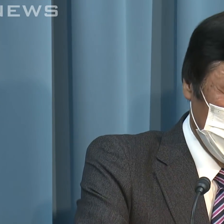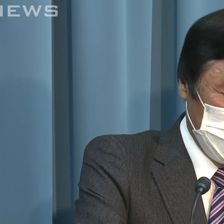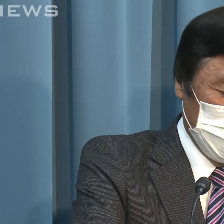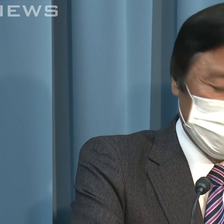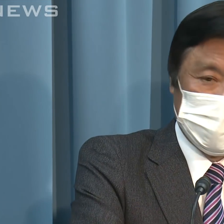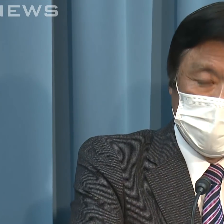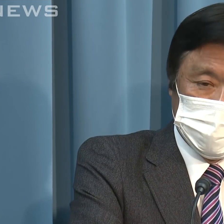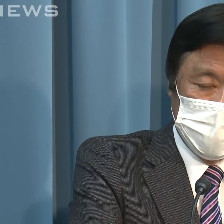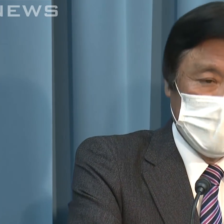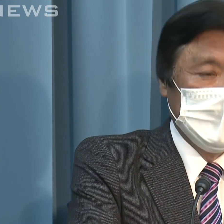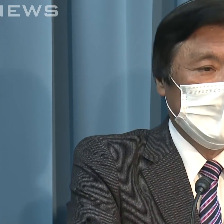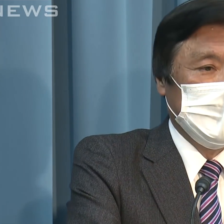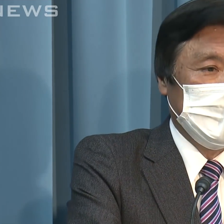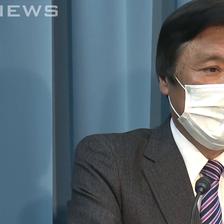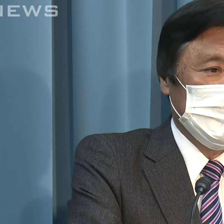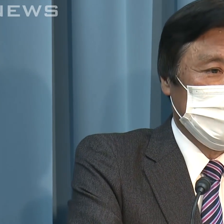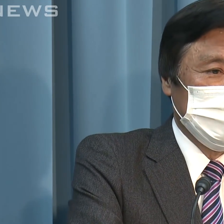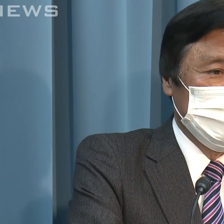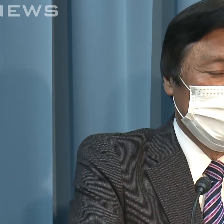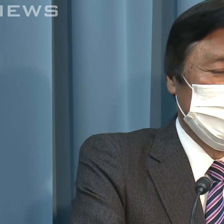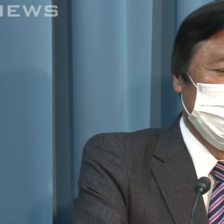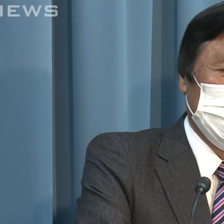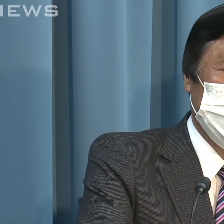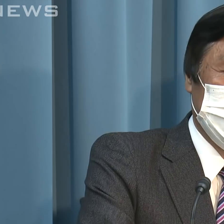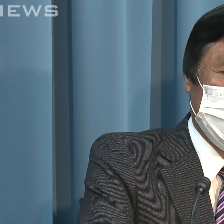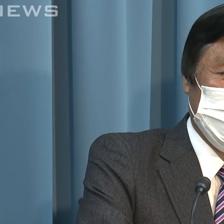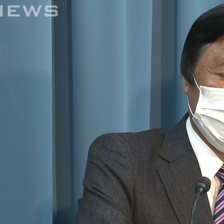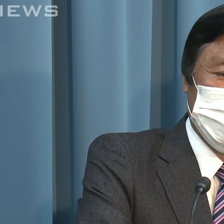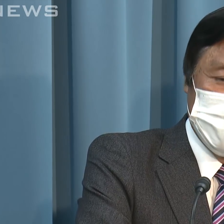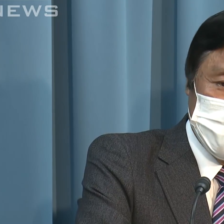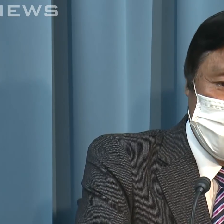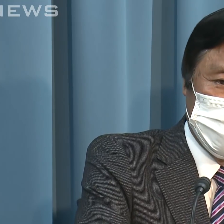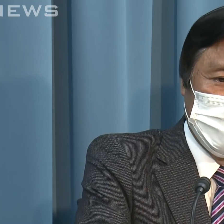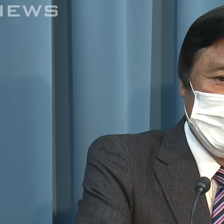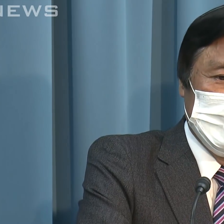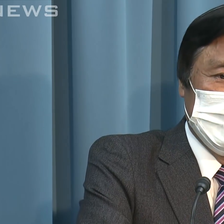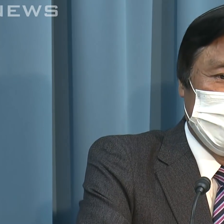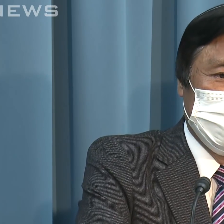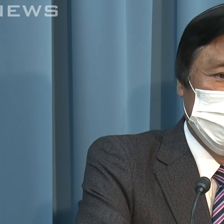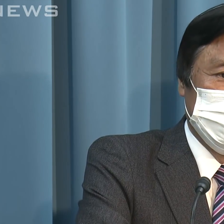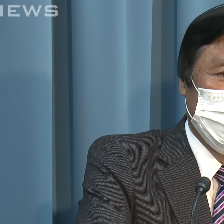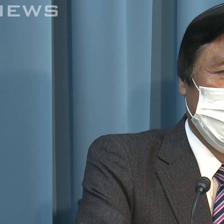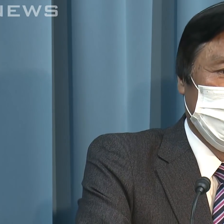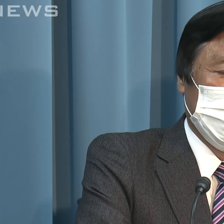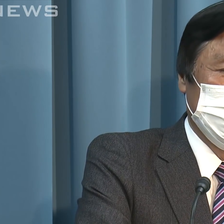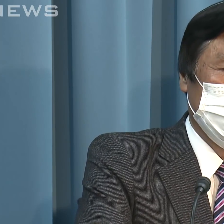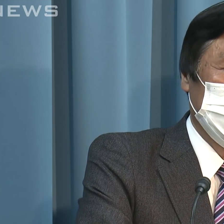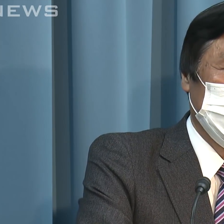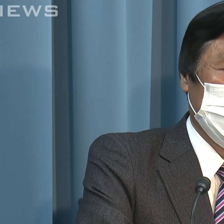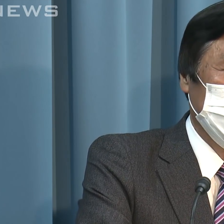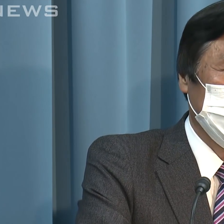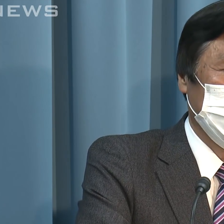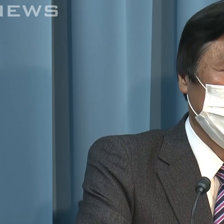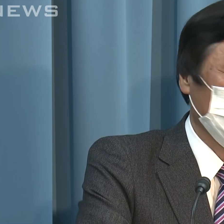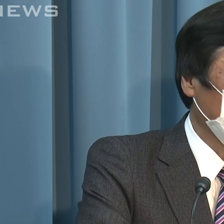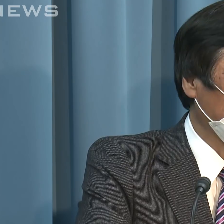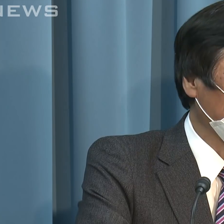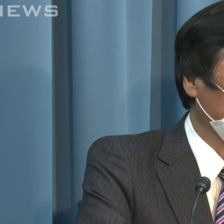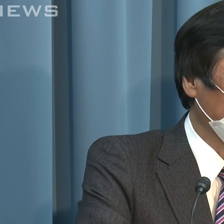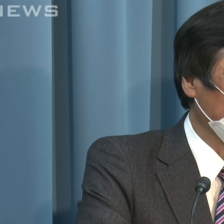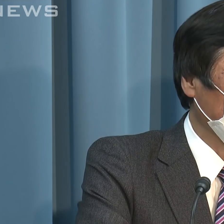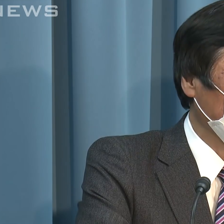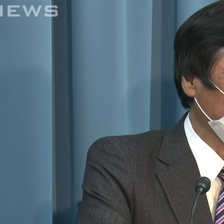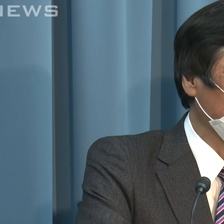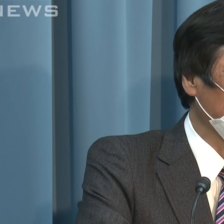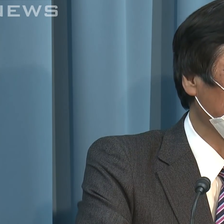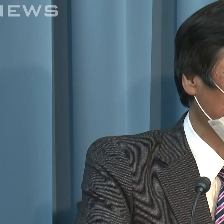実情に合わせてですね、通学区域はもともと小さいと、県立の学生さんと県立高校の